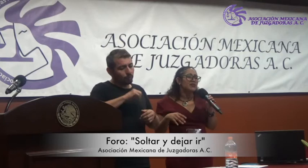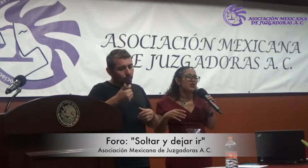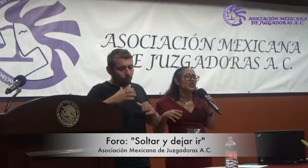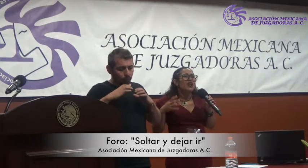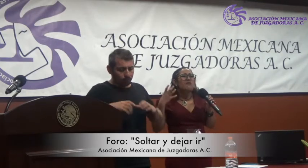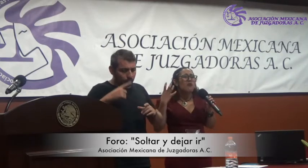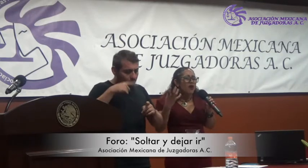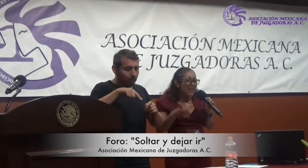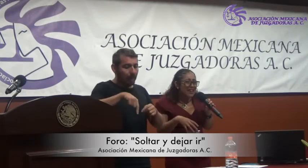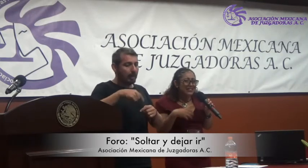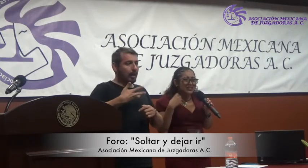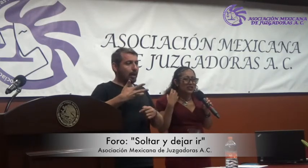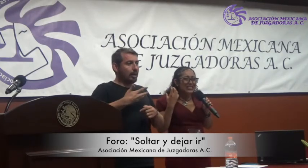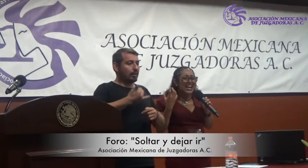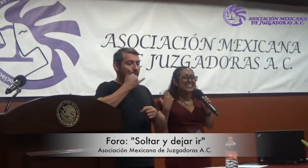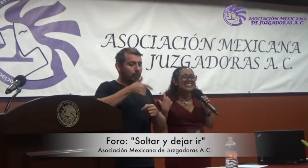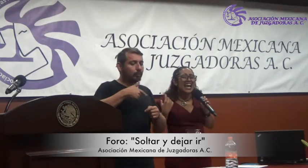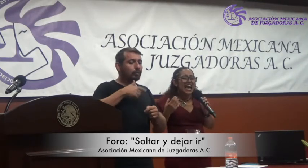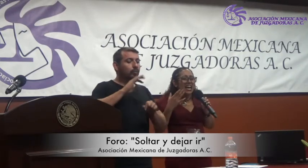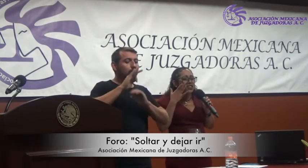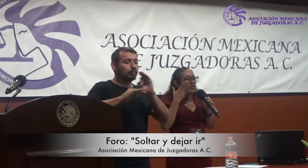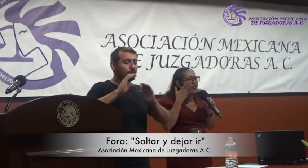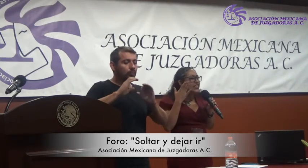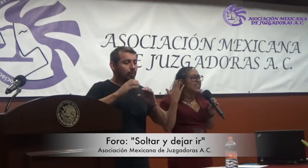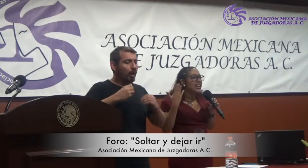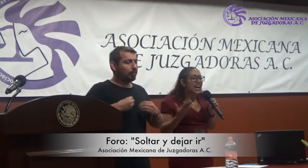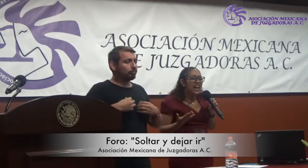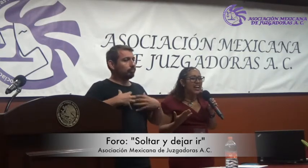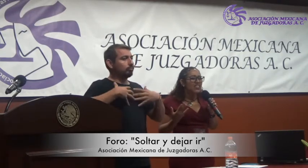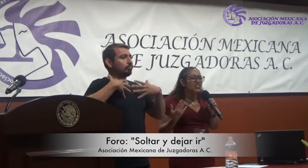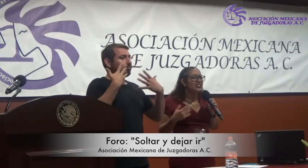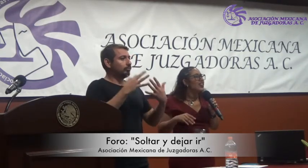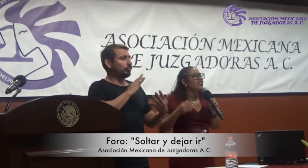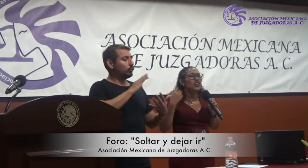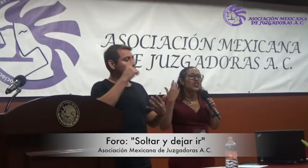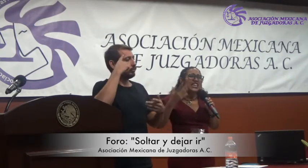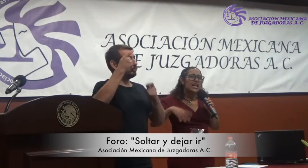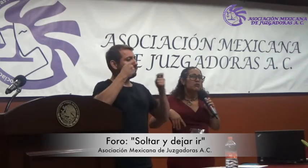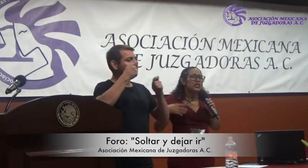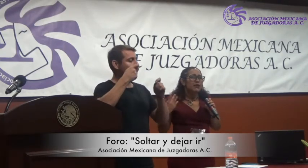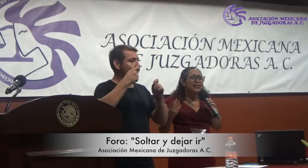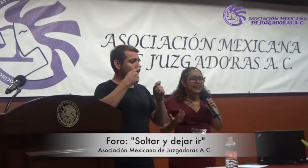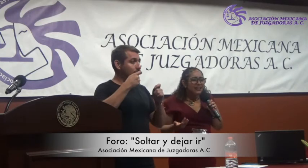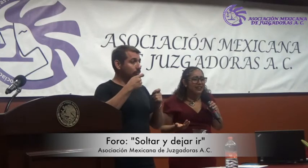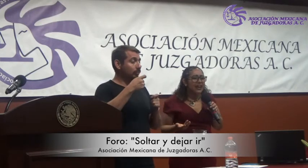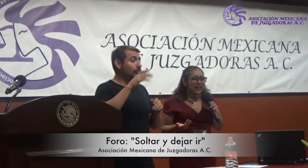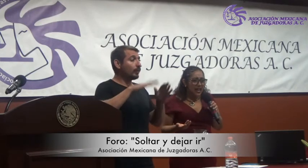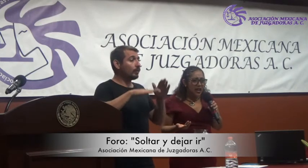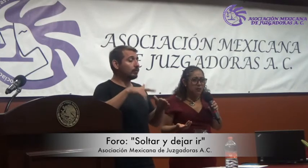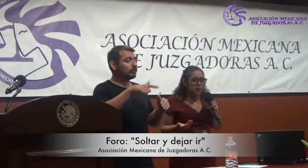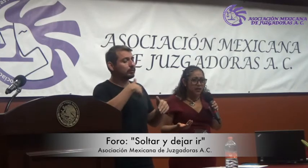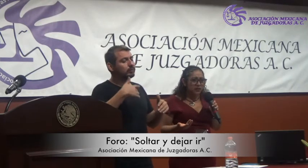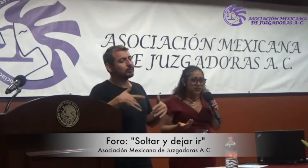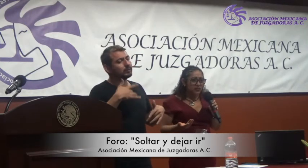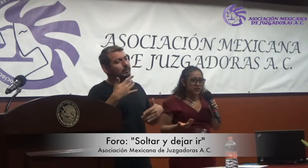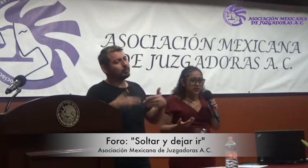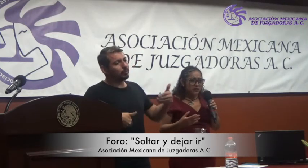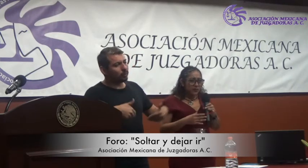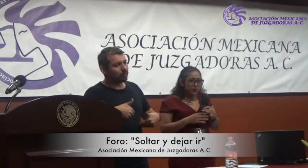nos sentimos molestos, cansados, fatigados, no nos queremos levantar de la